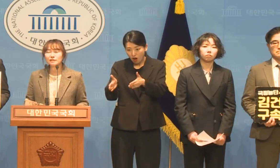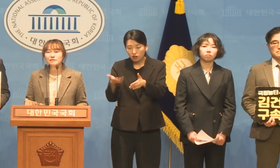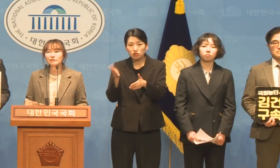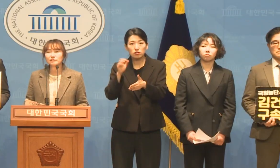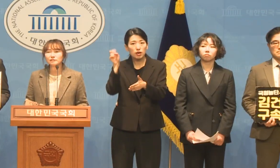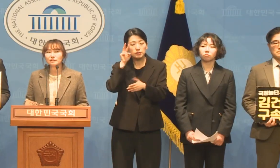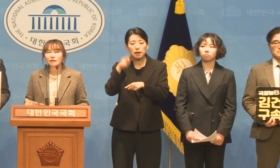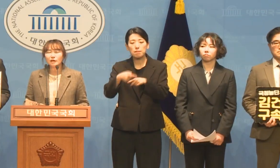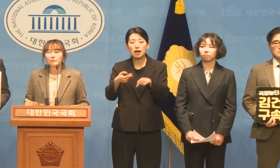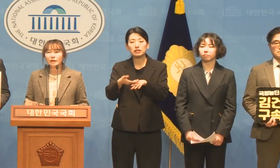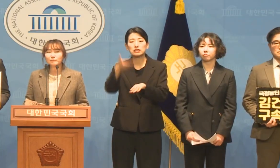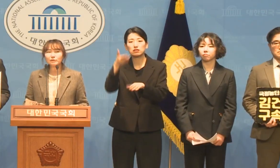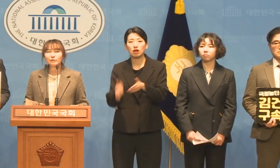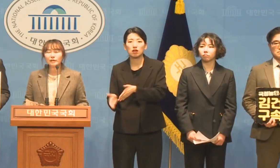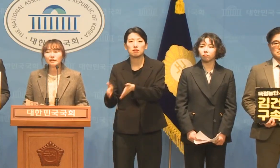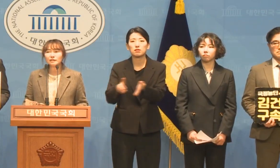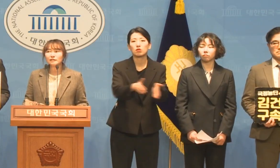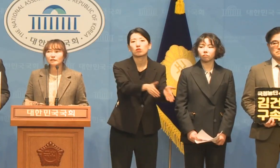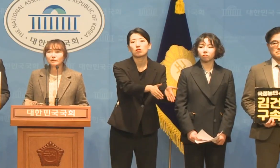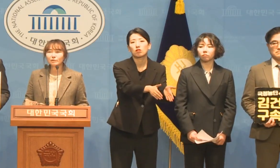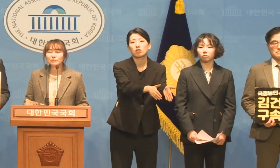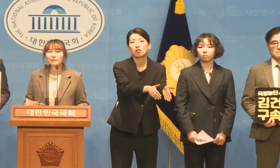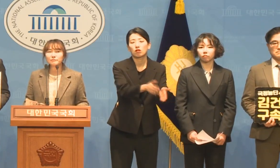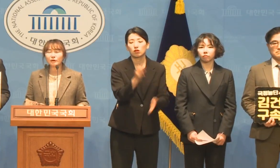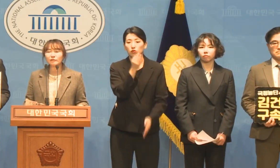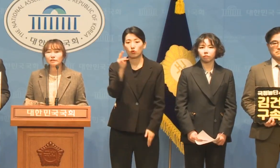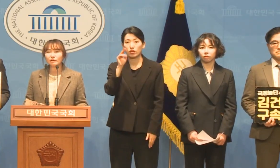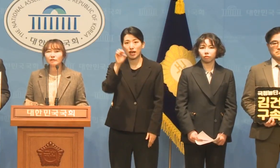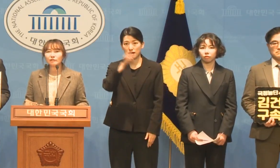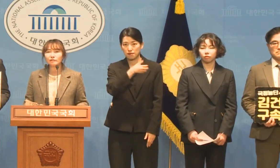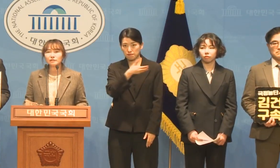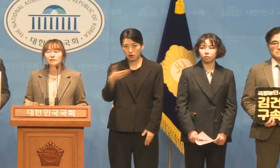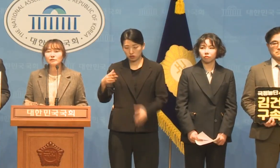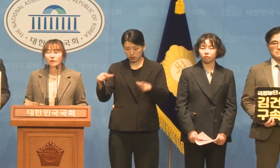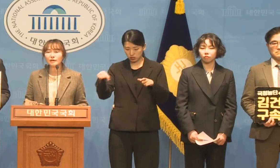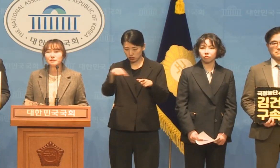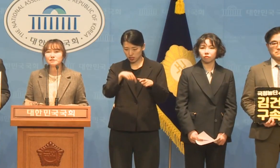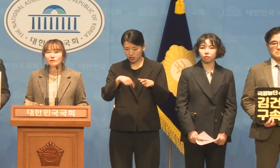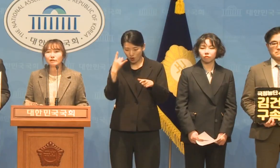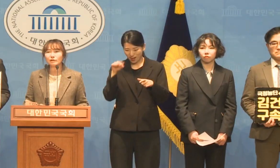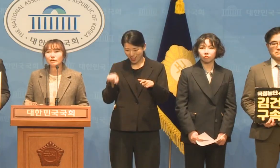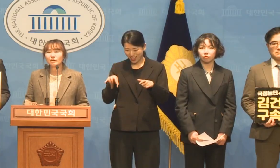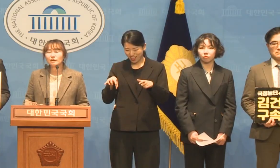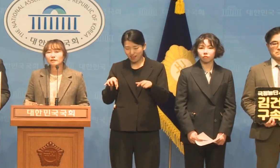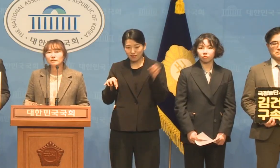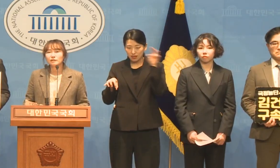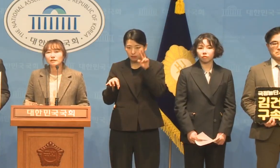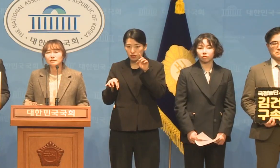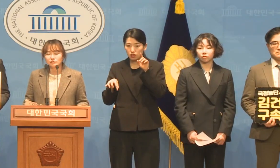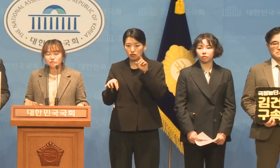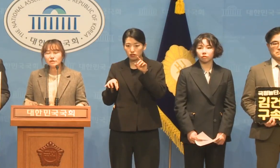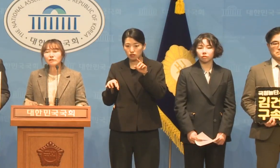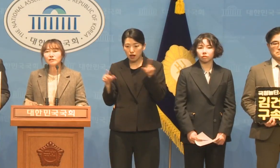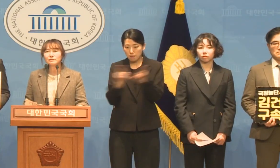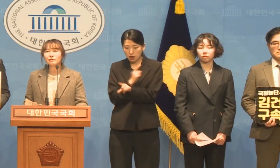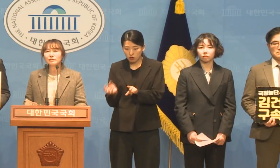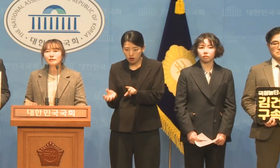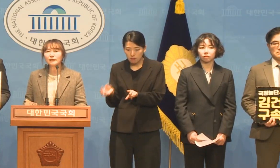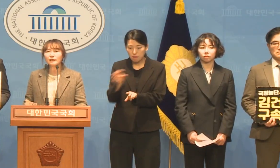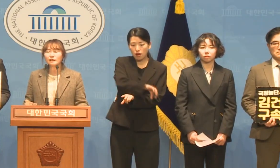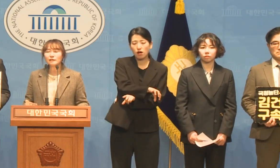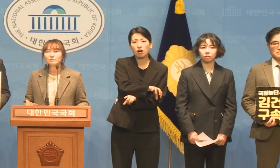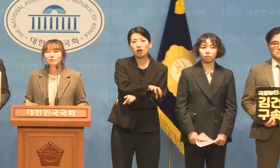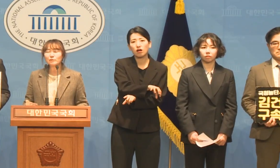양평 구간에서는 100%의 노선 변경을 꾀하면서 윤석열,